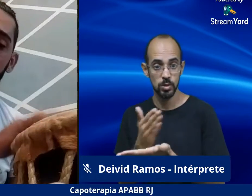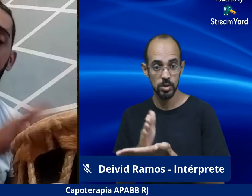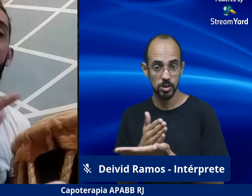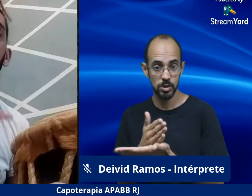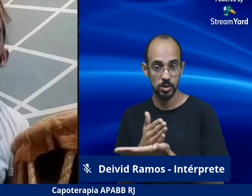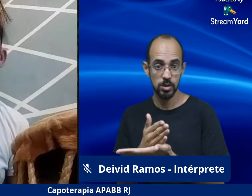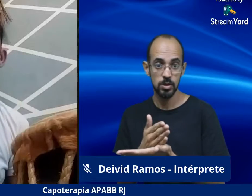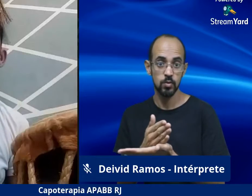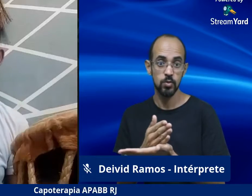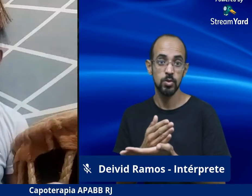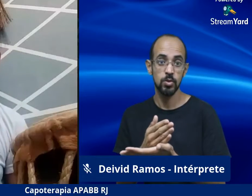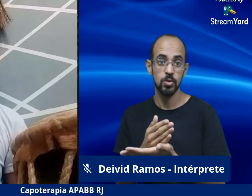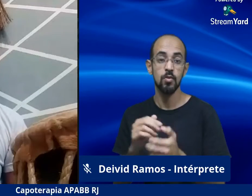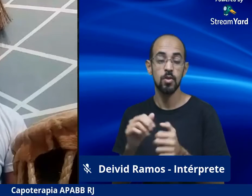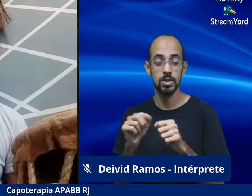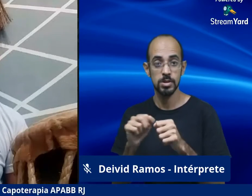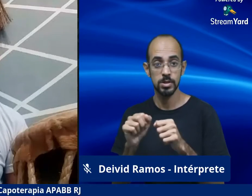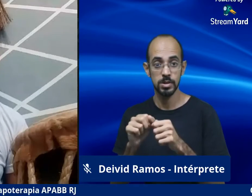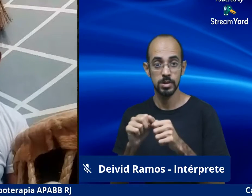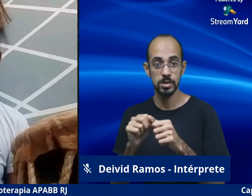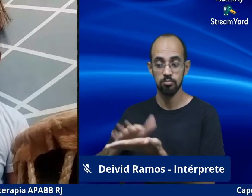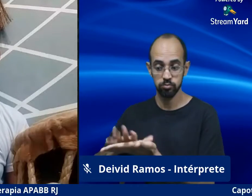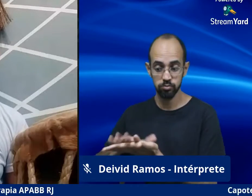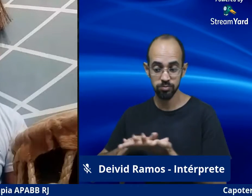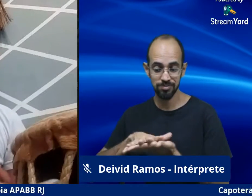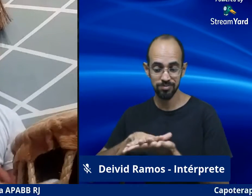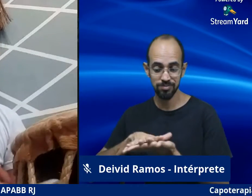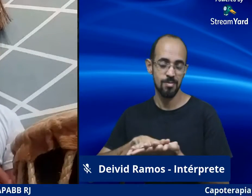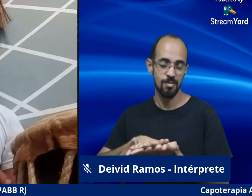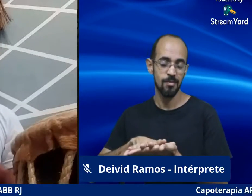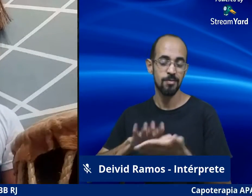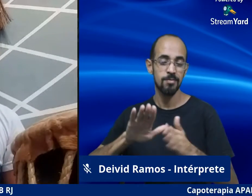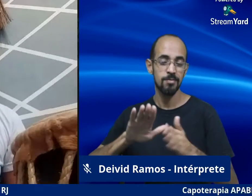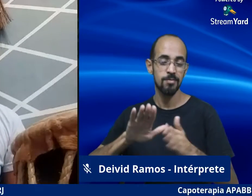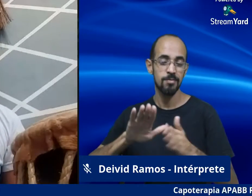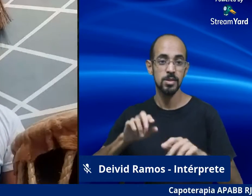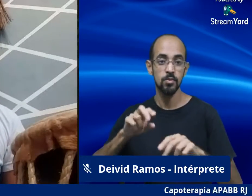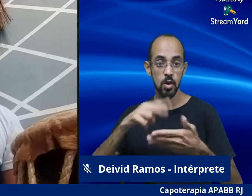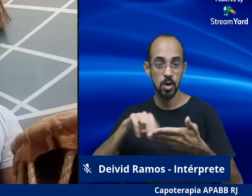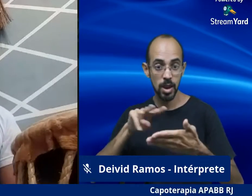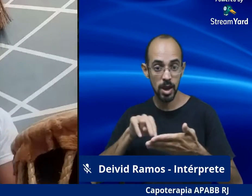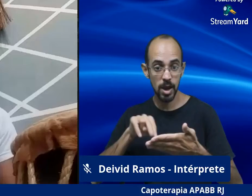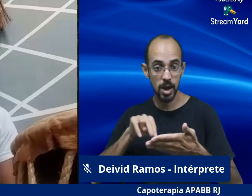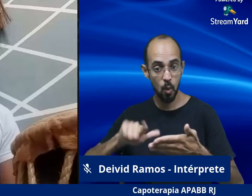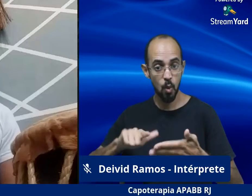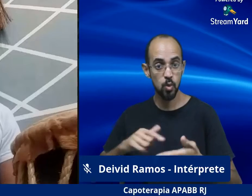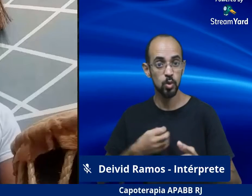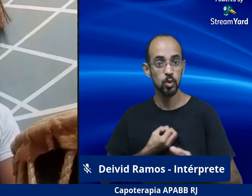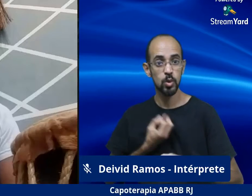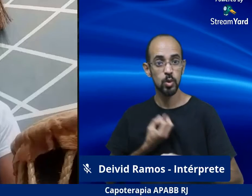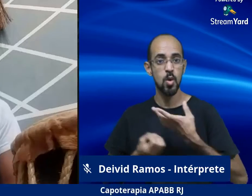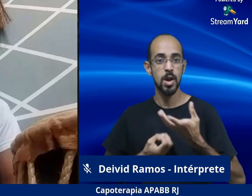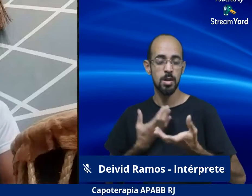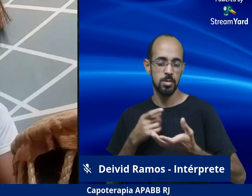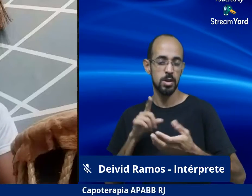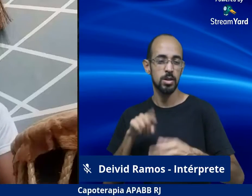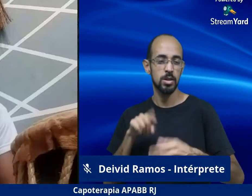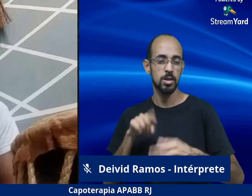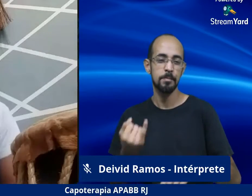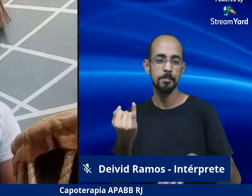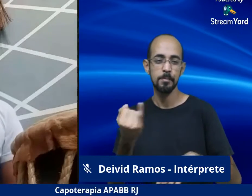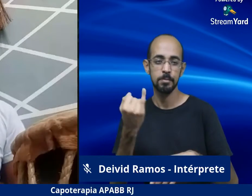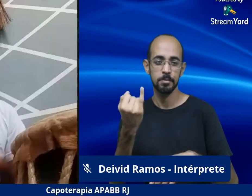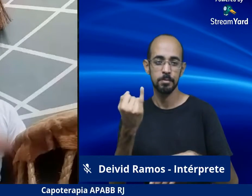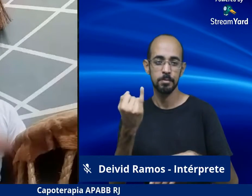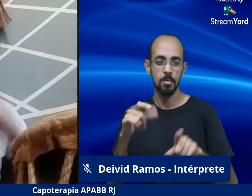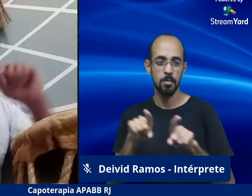no atabaque, né? Eu vou ler mais um poema para vocês, que é muito importante, que é